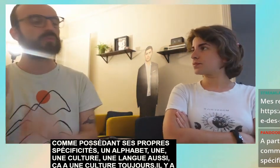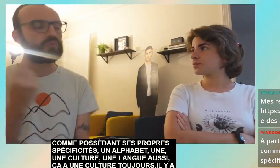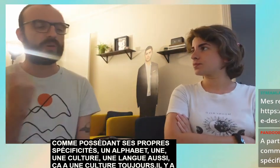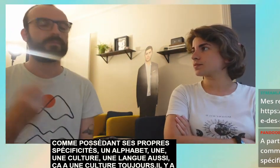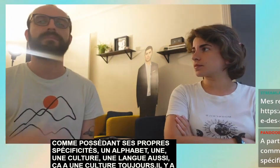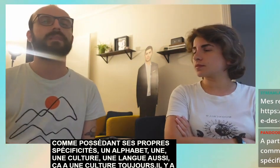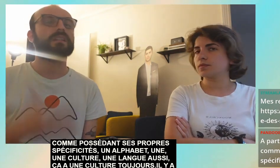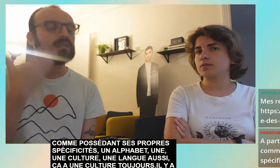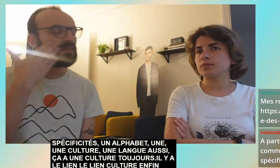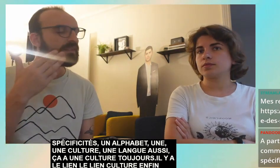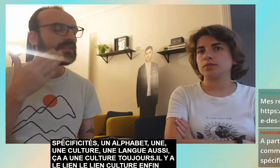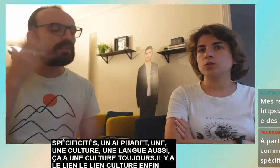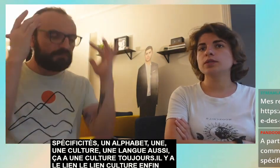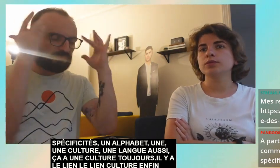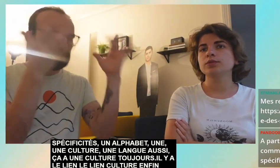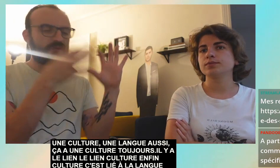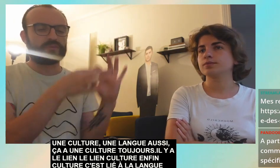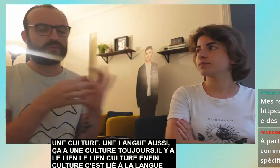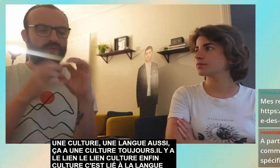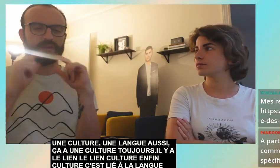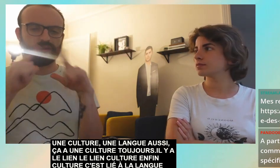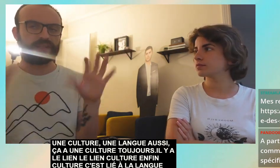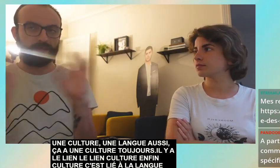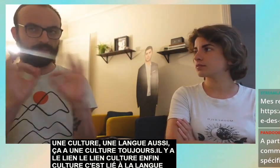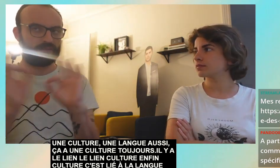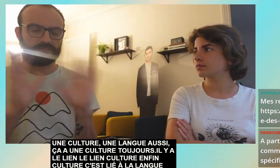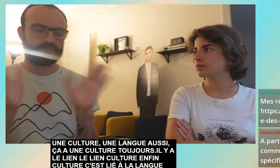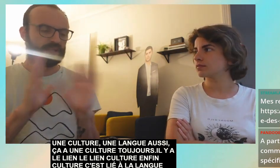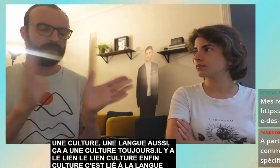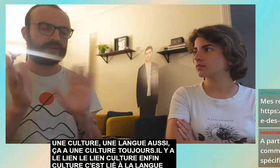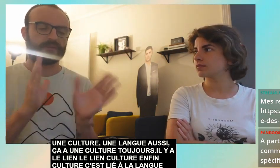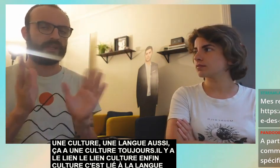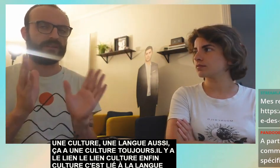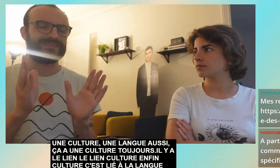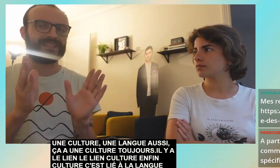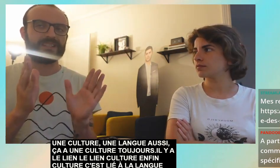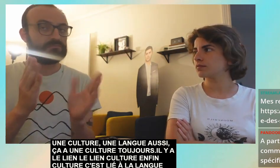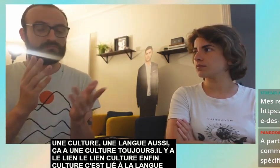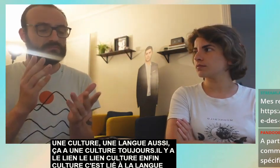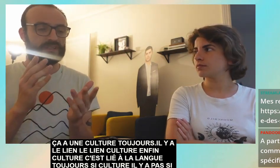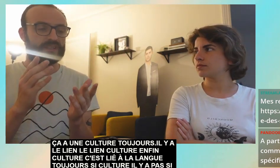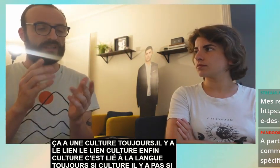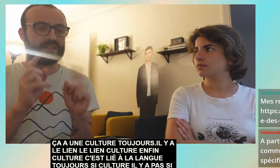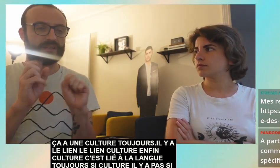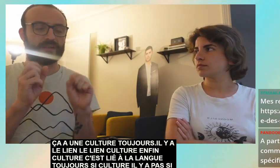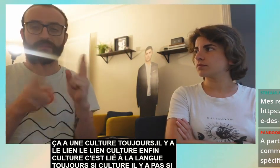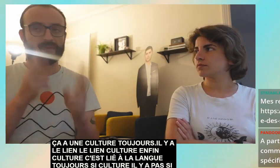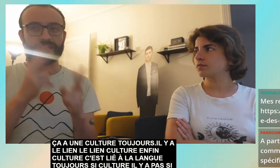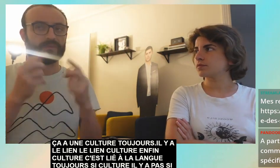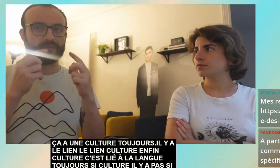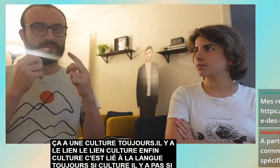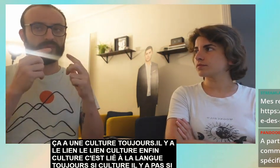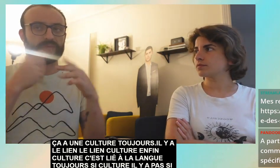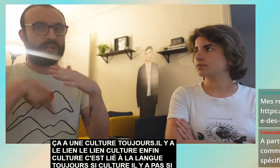toujours. Si culture, il n'y a pas, s'il n'y a pas de lien, c'est que c'est, peut-être que du coup, c'est un